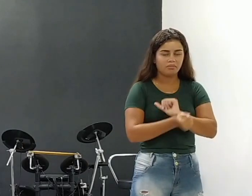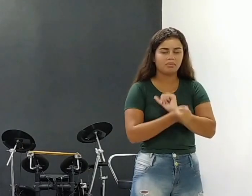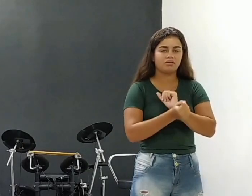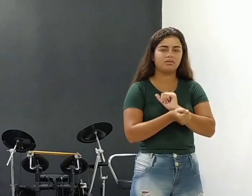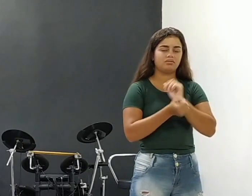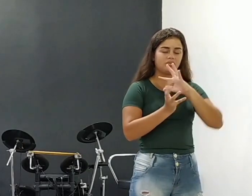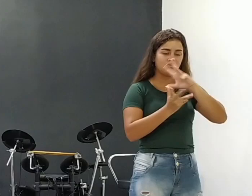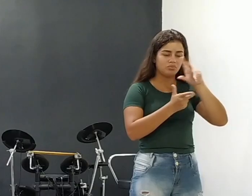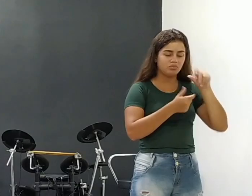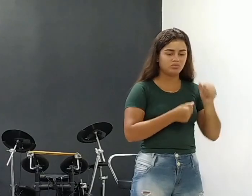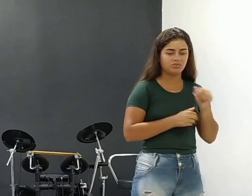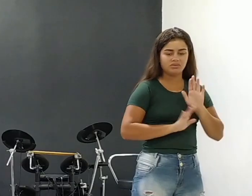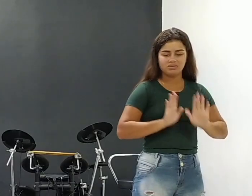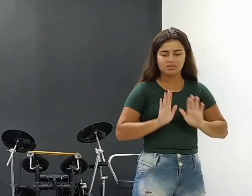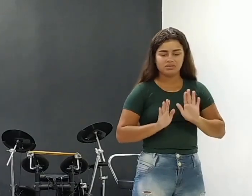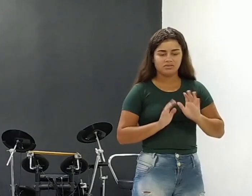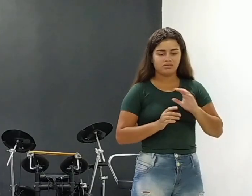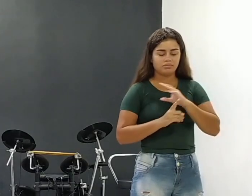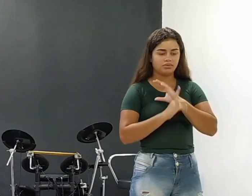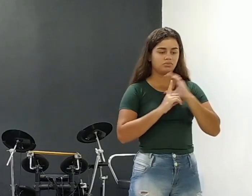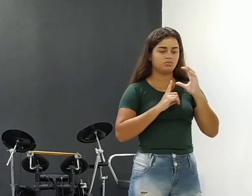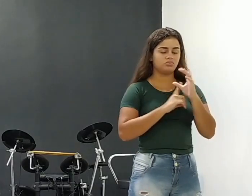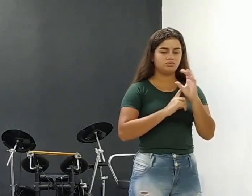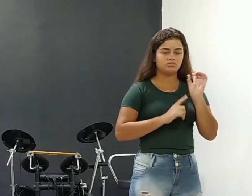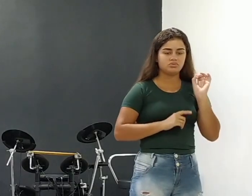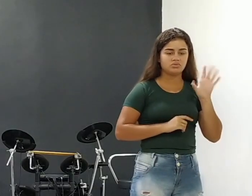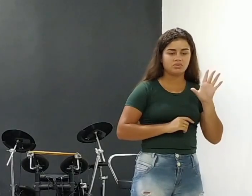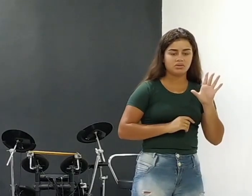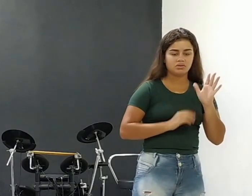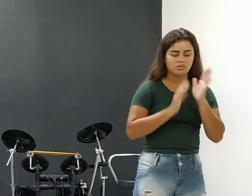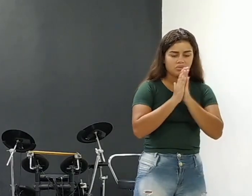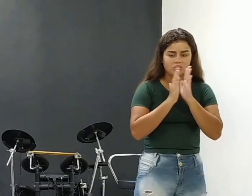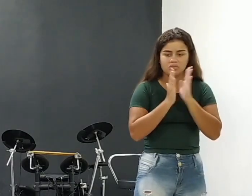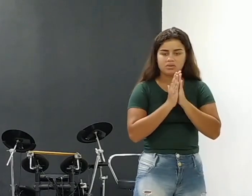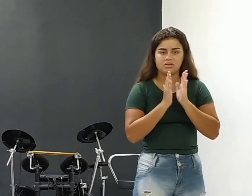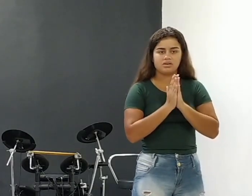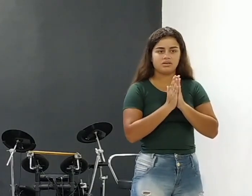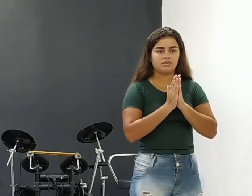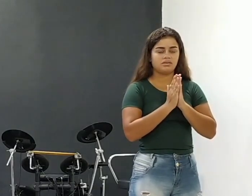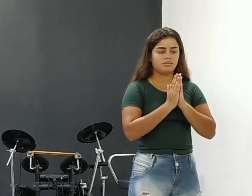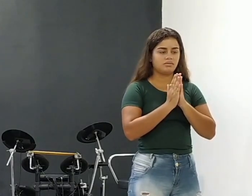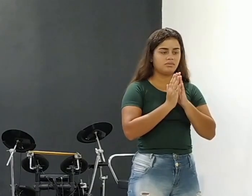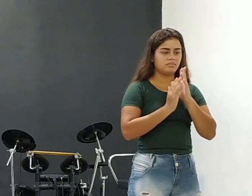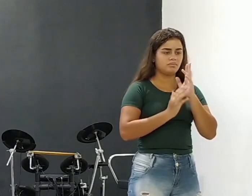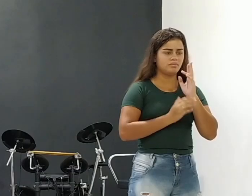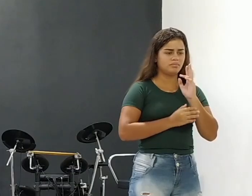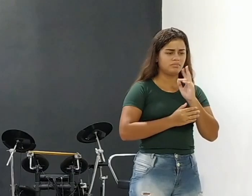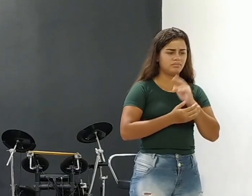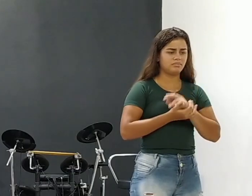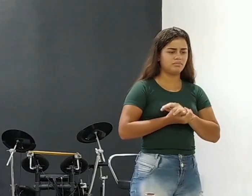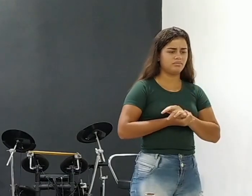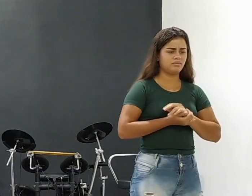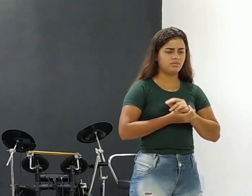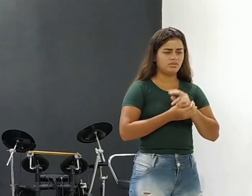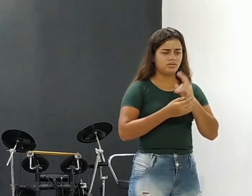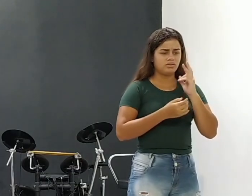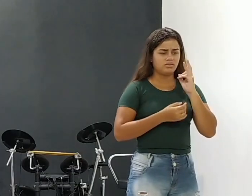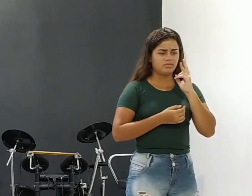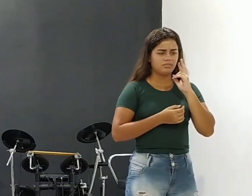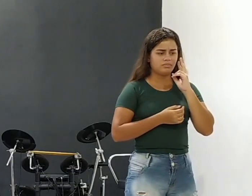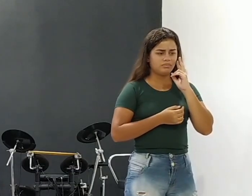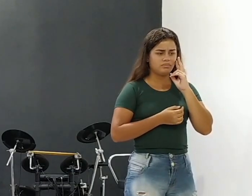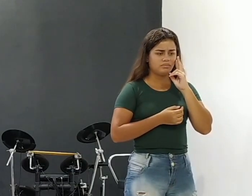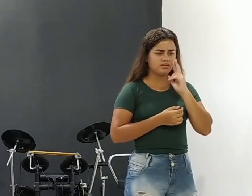vezes a gente vem para o culto e a gente só quer olhar para ver a sarça pegar fogo, Adriano. A gente quer olhar para ver se